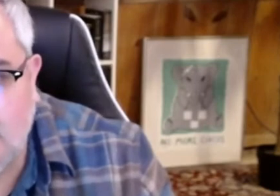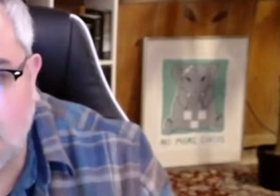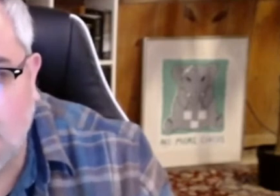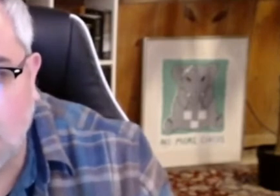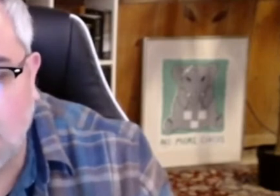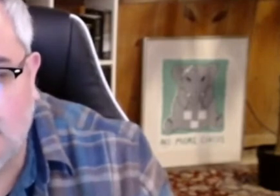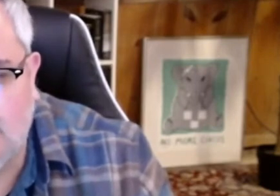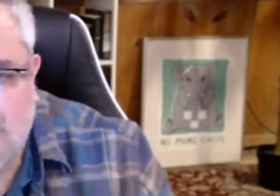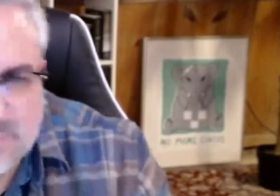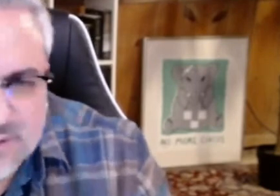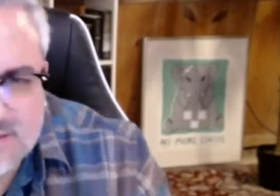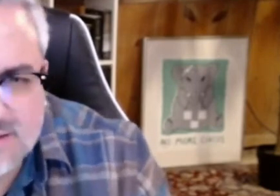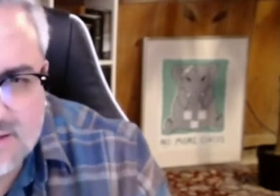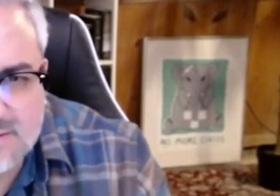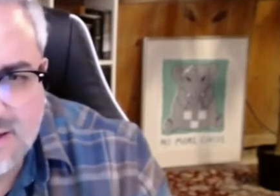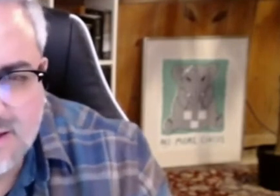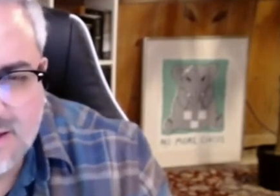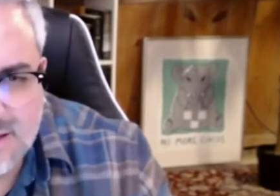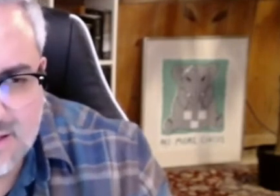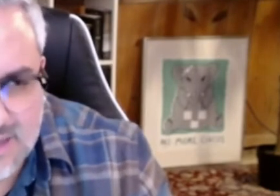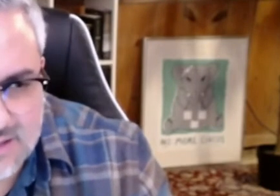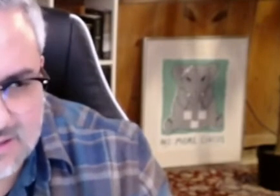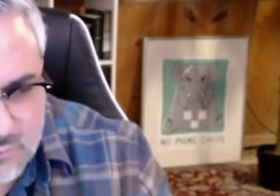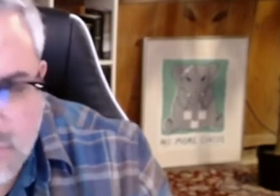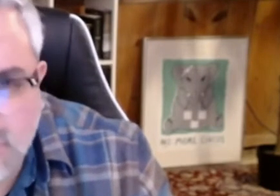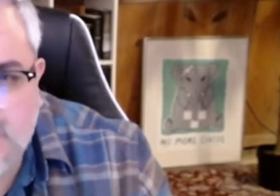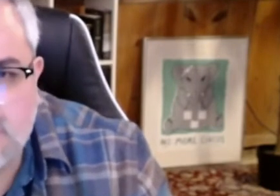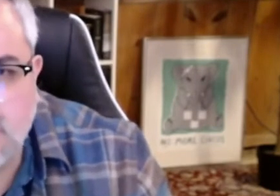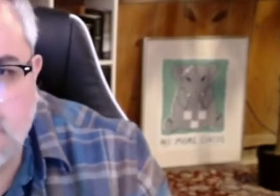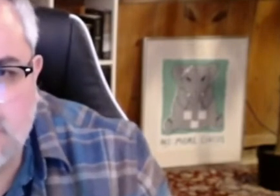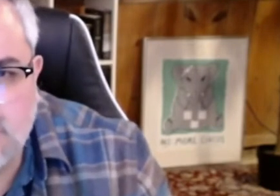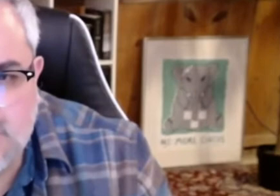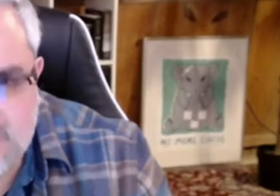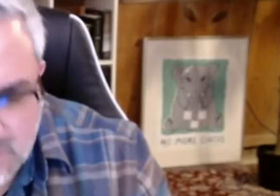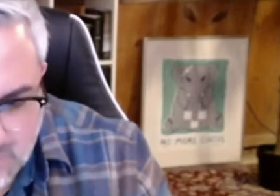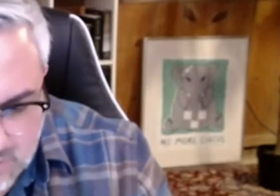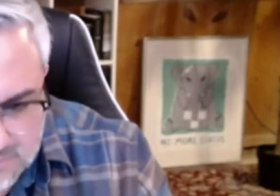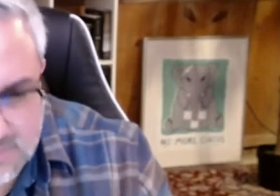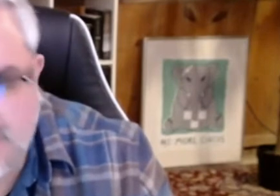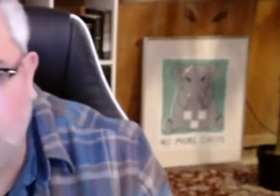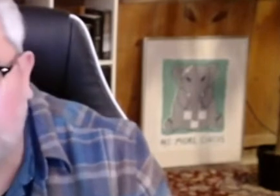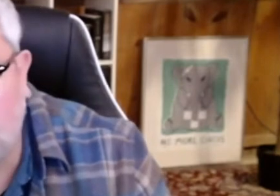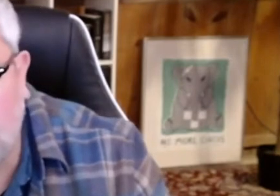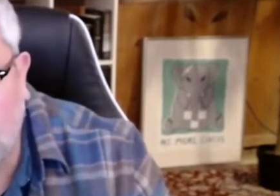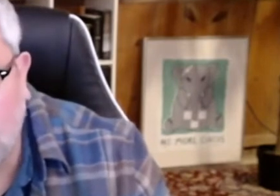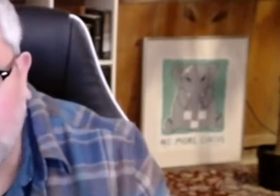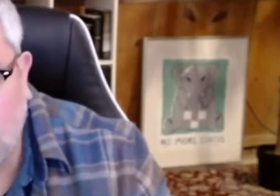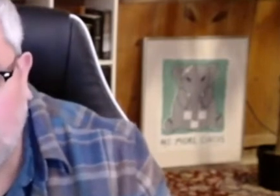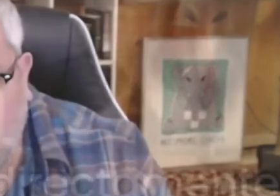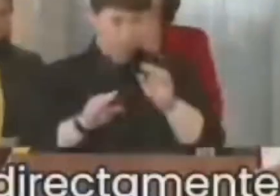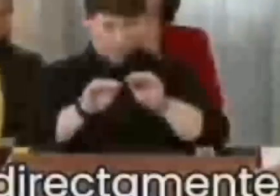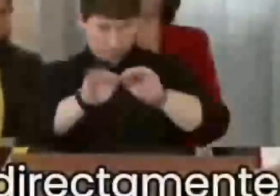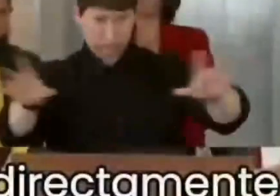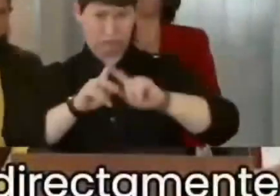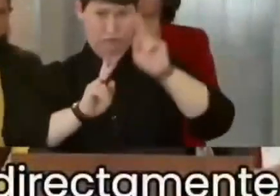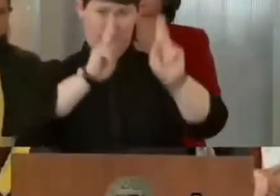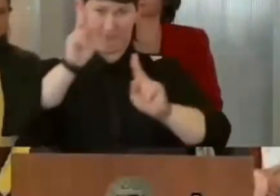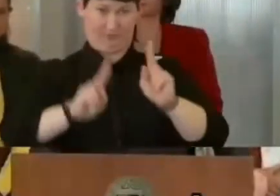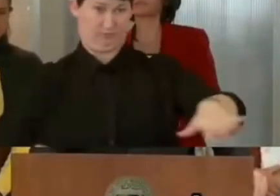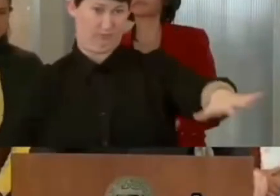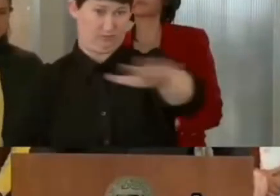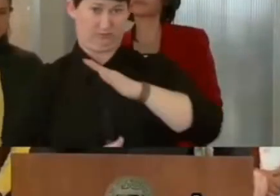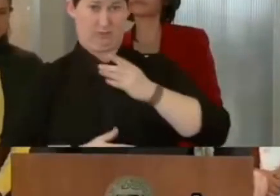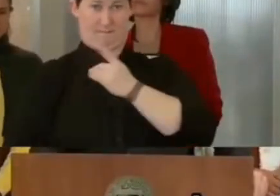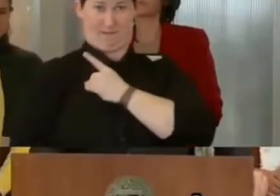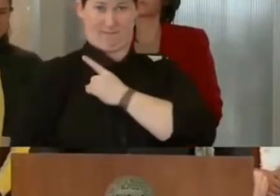más cercano a la comunidad, y me parece que es muy honesto, muy sencillo lo que hace Jacob Frey, alcalde de